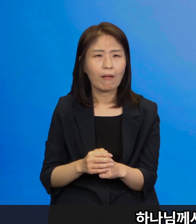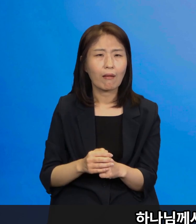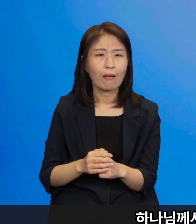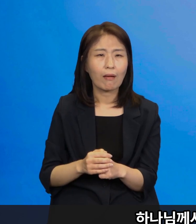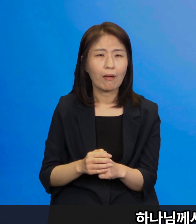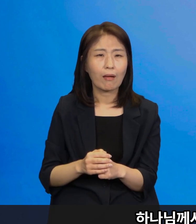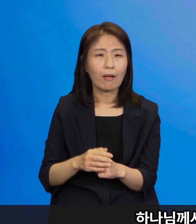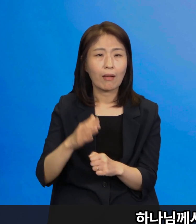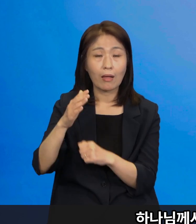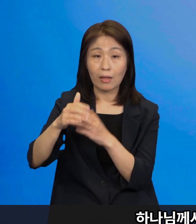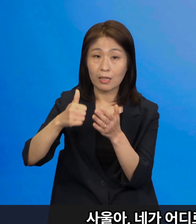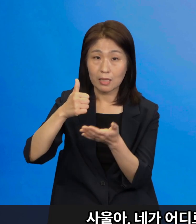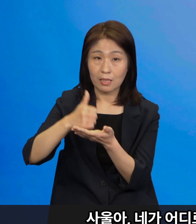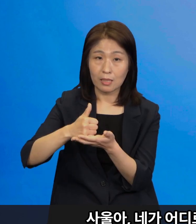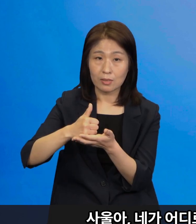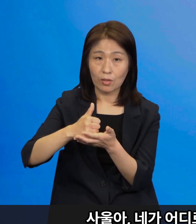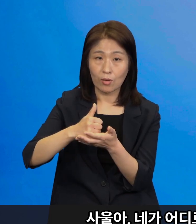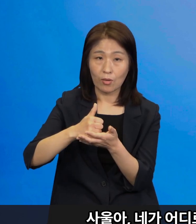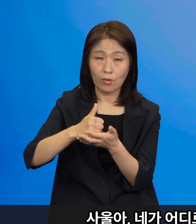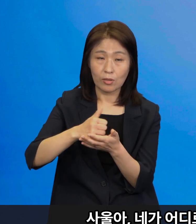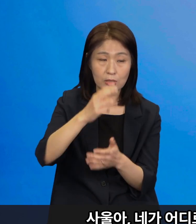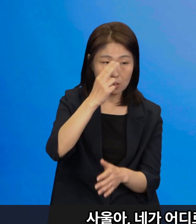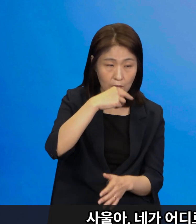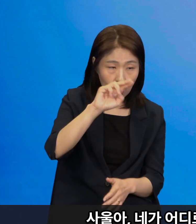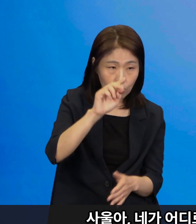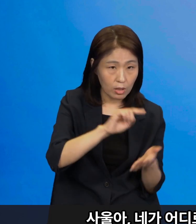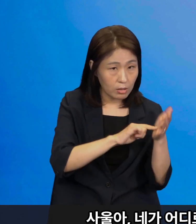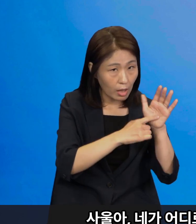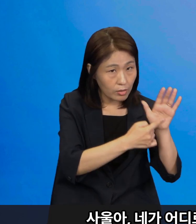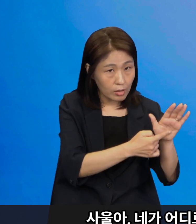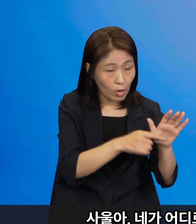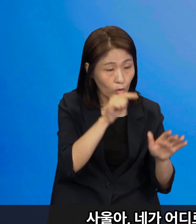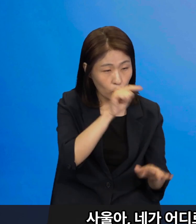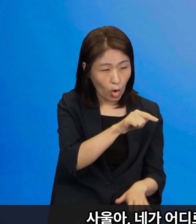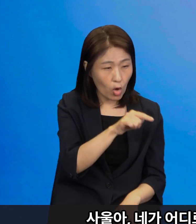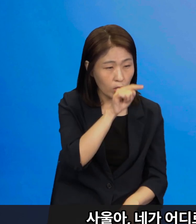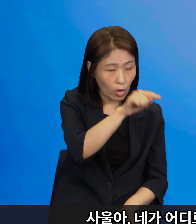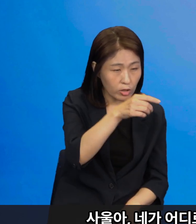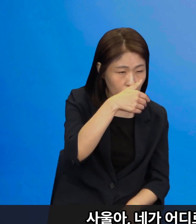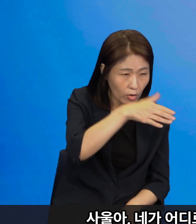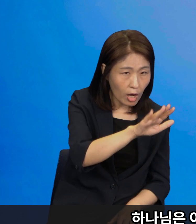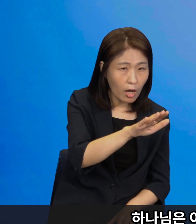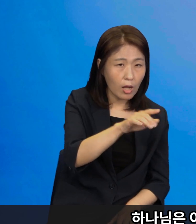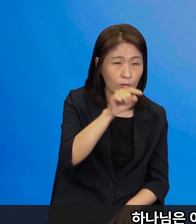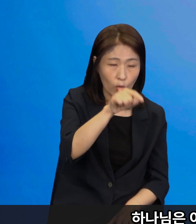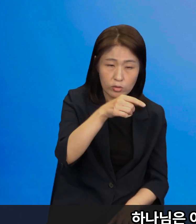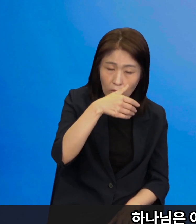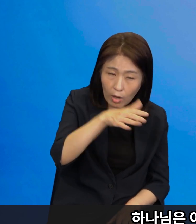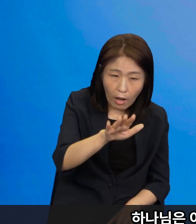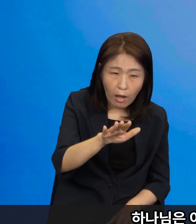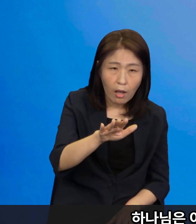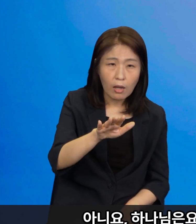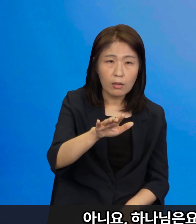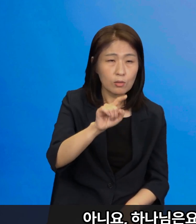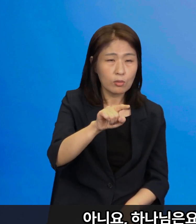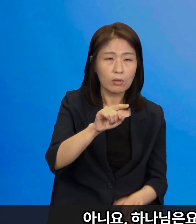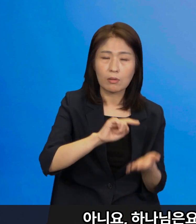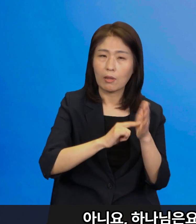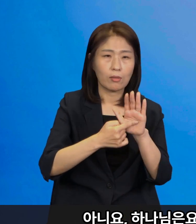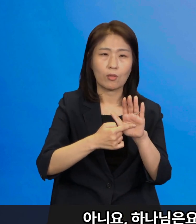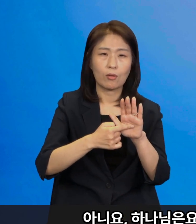하나님께서 사울에게 나타나셔서 사울아 너가 어디로 가서 사무엘을 만나야 되겠다, 하나님 이렇게 인도하셨습니까?